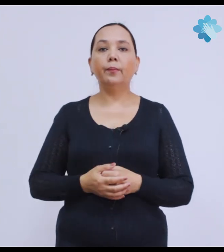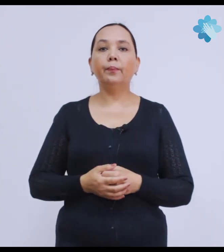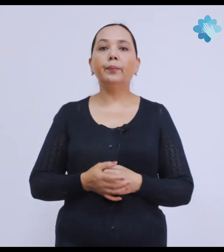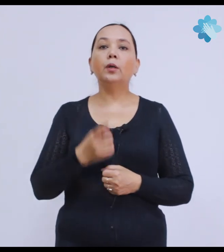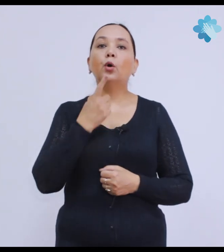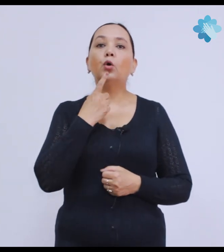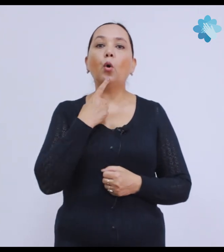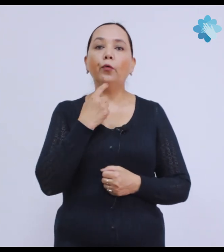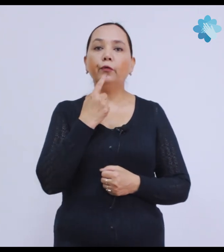кровь